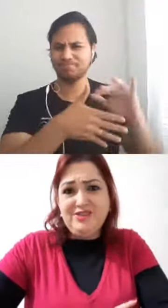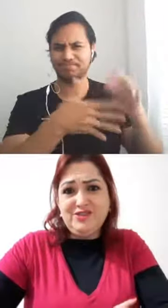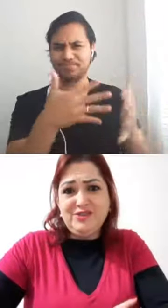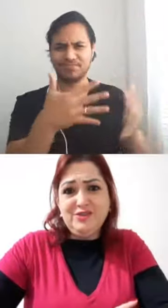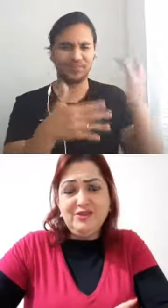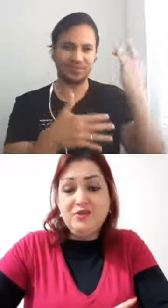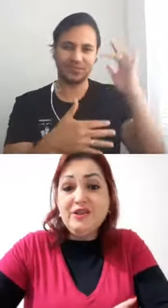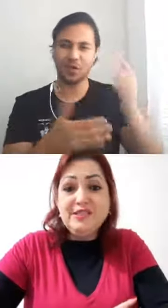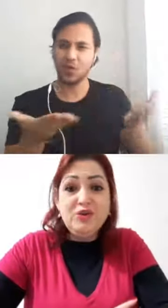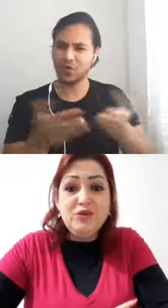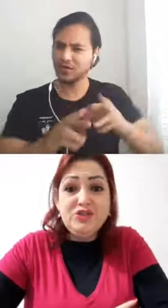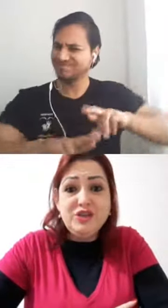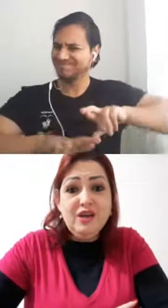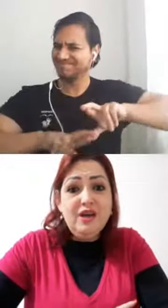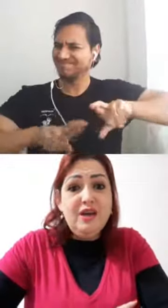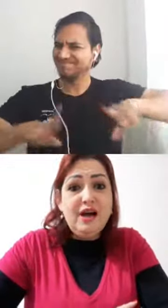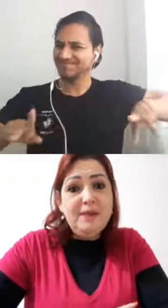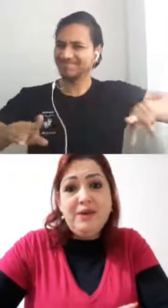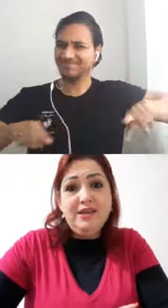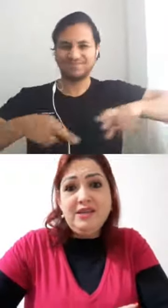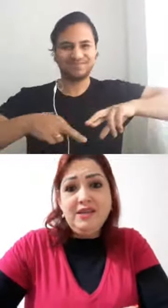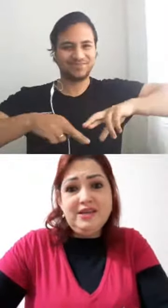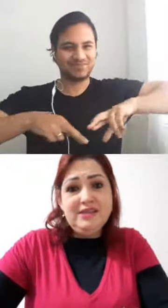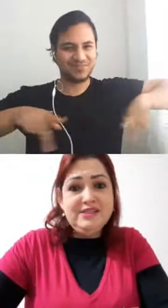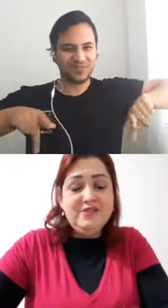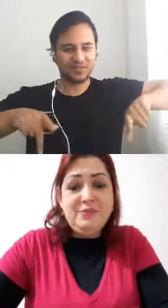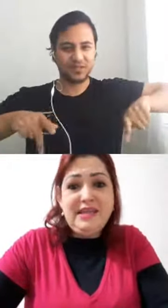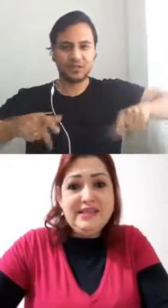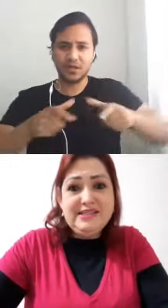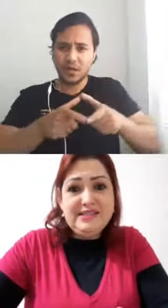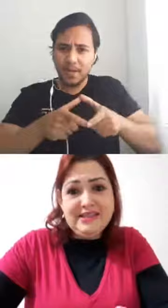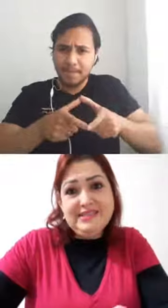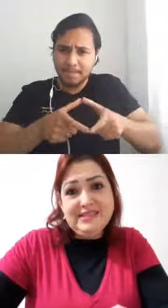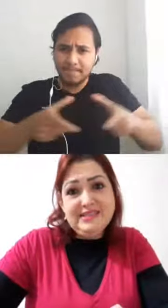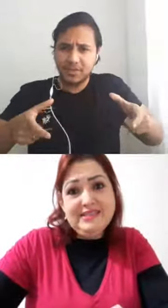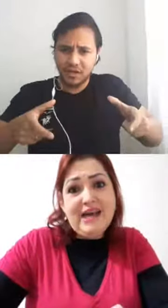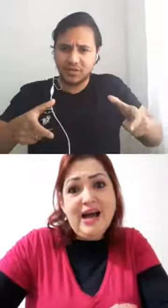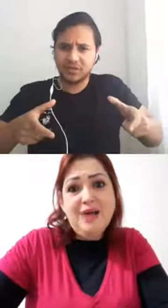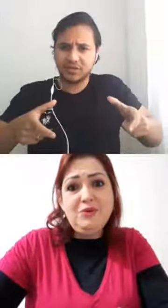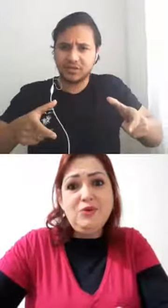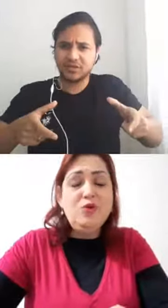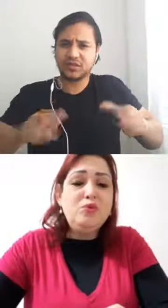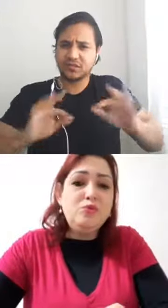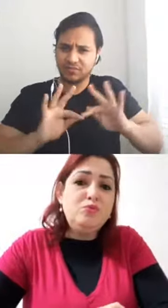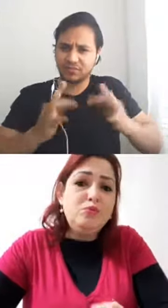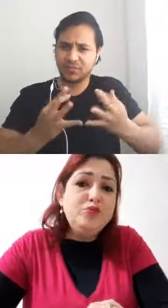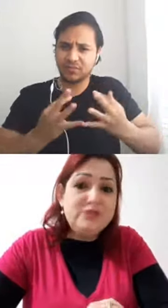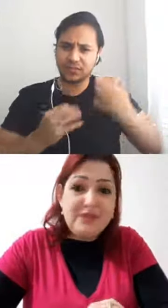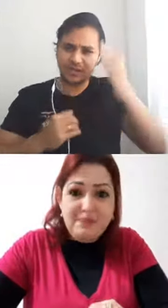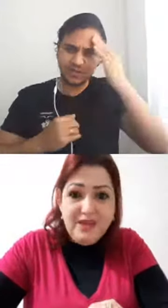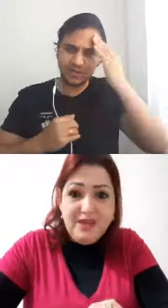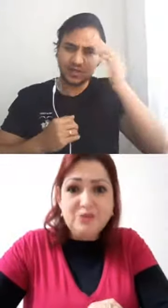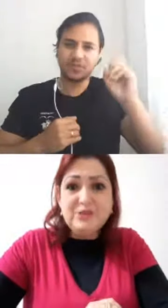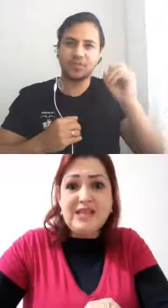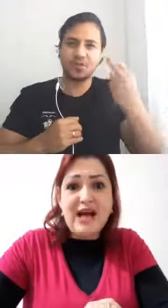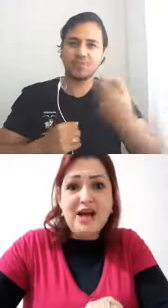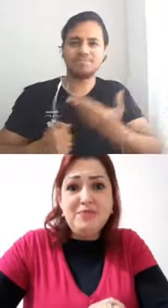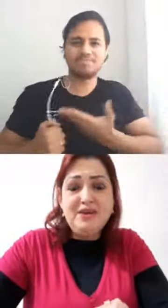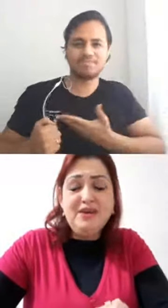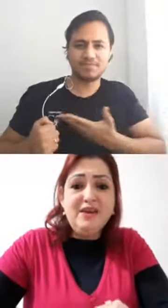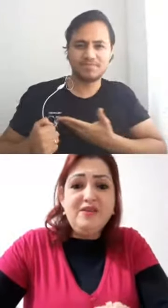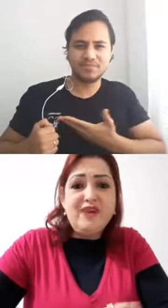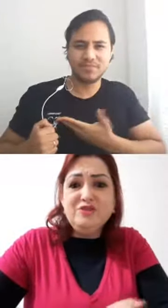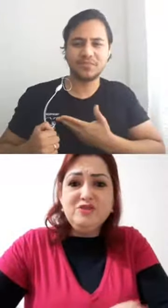diferente. Nossa, hoje a maioria das famílias, assim, sabe? Ou muitos amigos